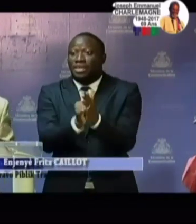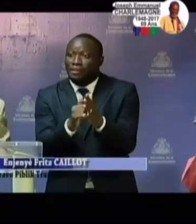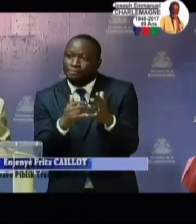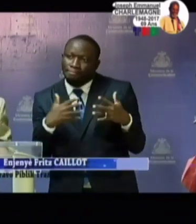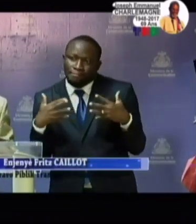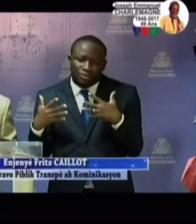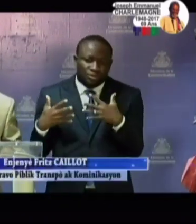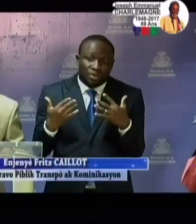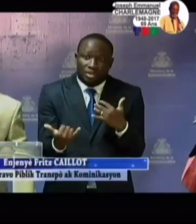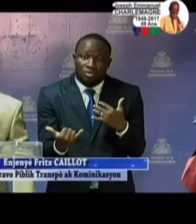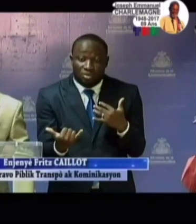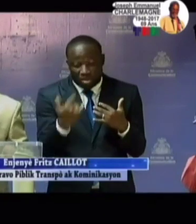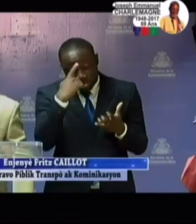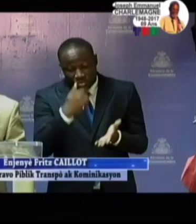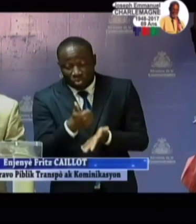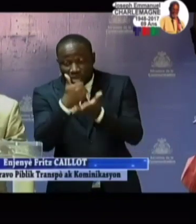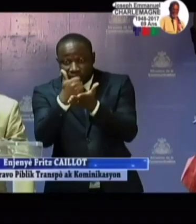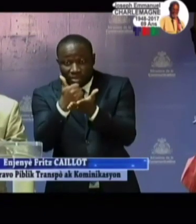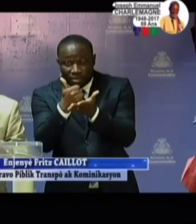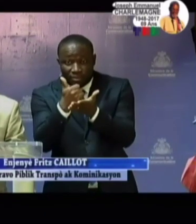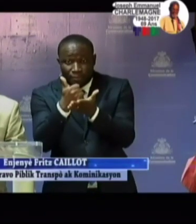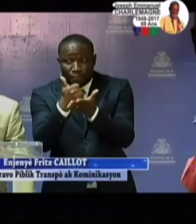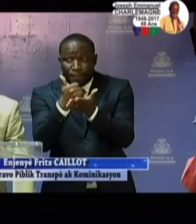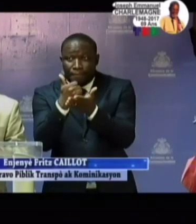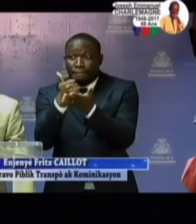là pour me permettre pour